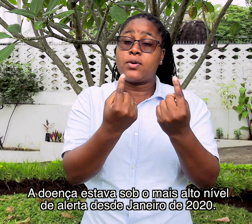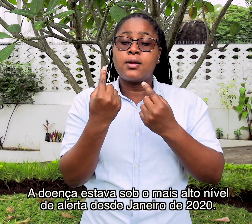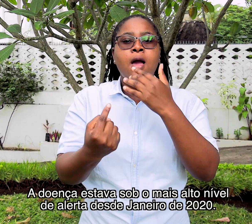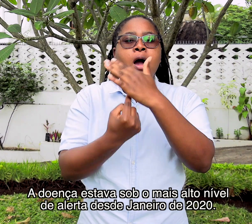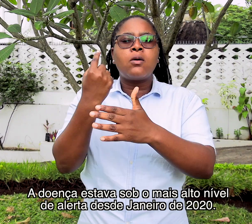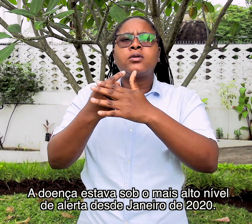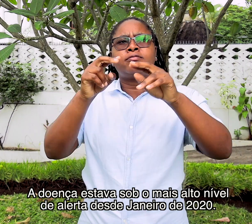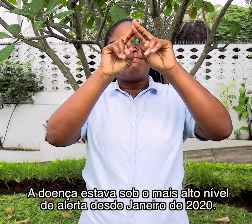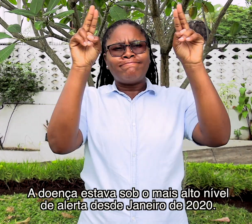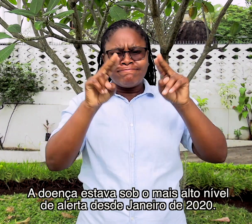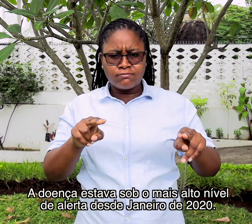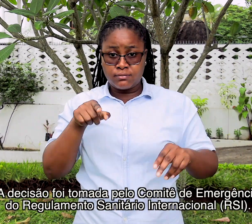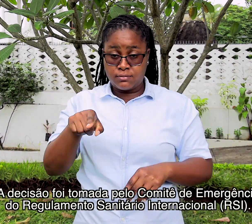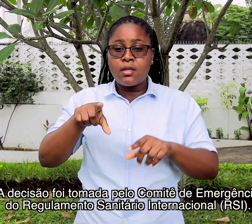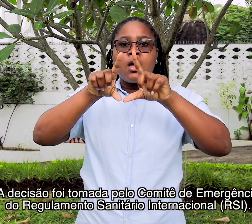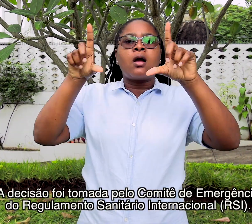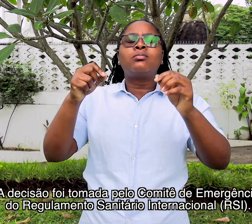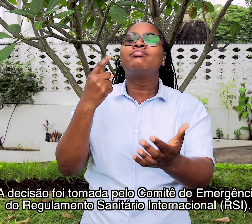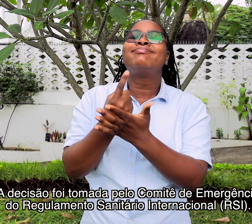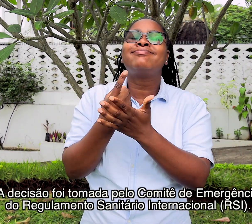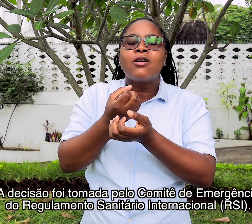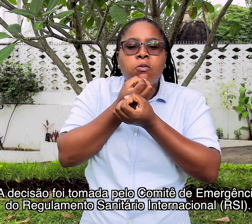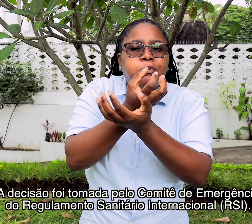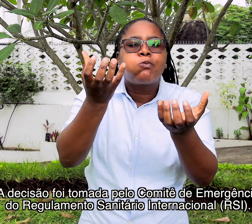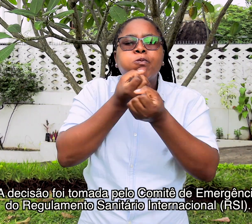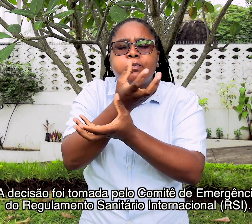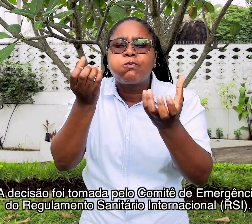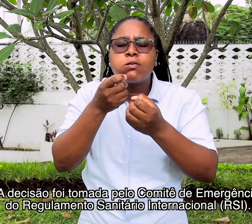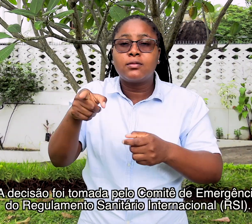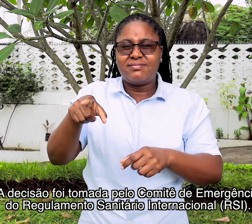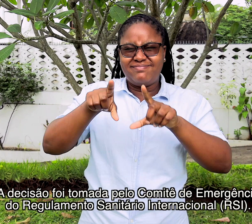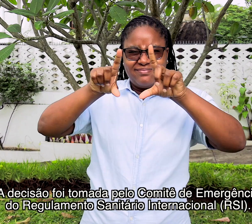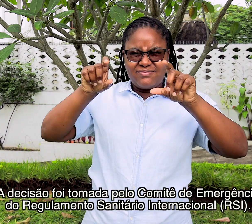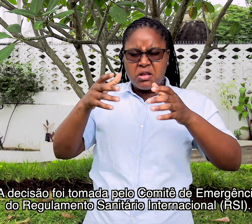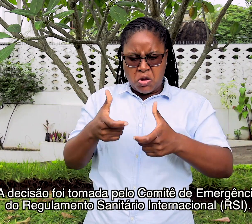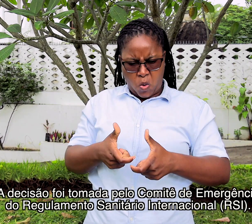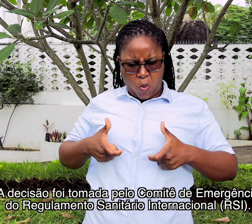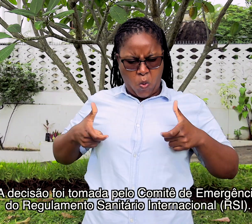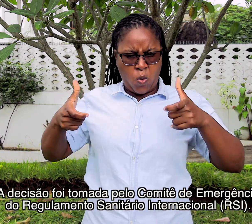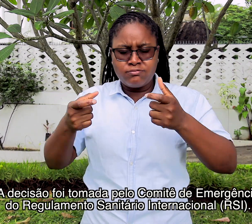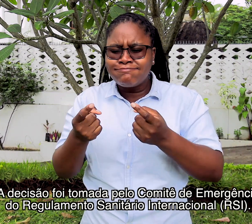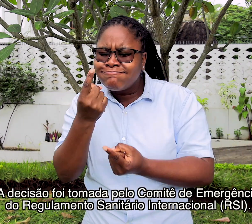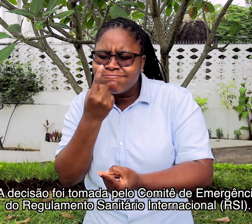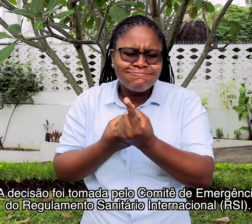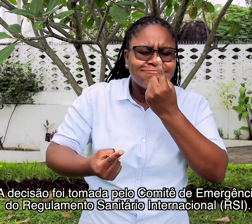2020. A decisão foi tomada pelo Comitê de Emergência do Regulamento Sanitário Internacional.